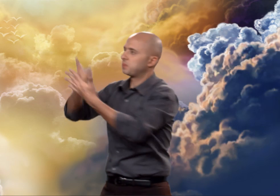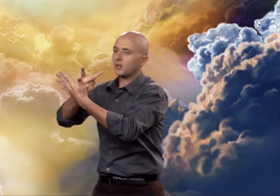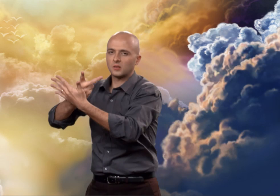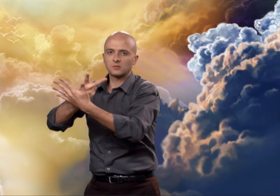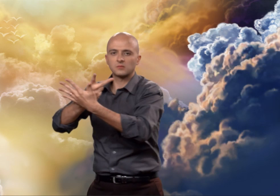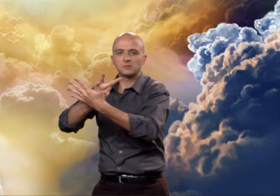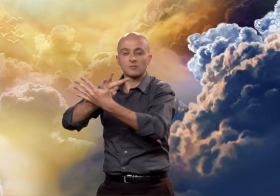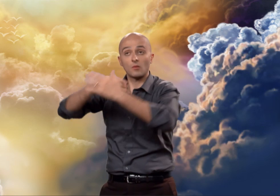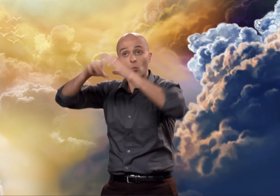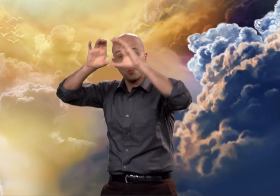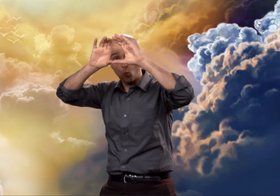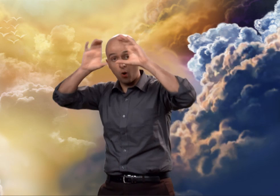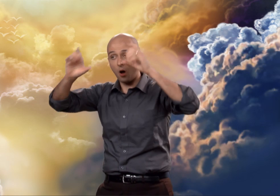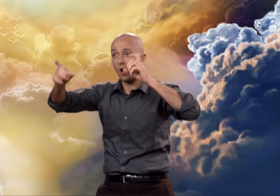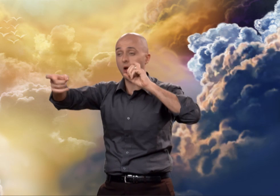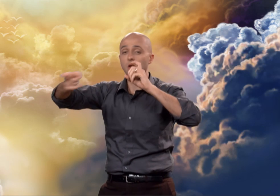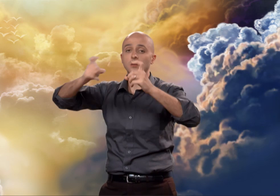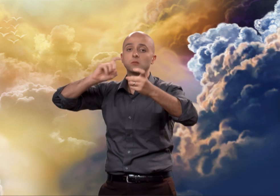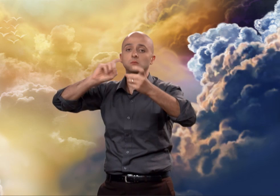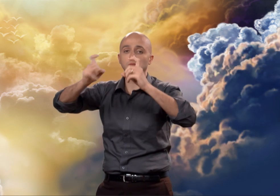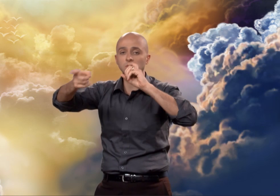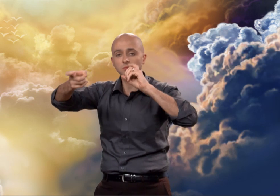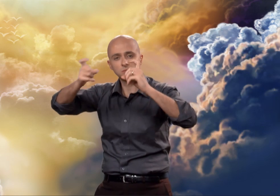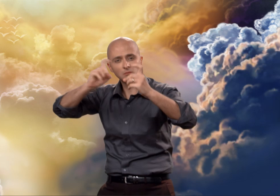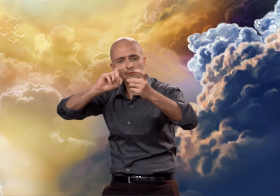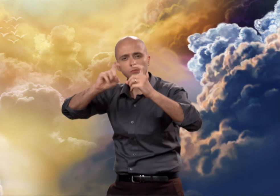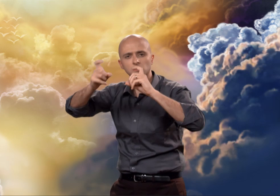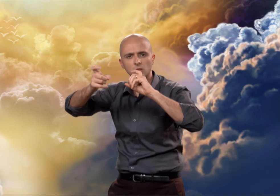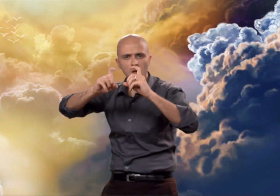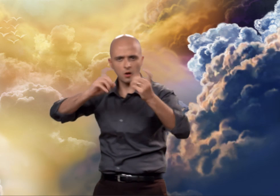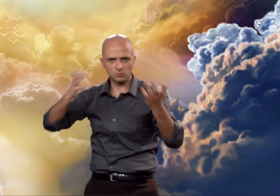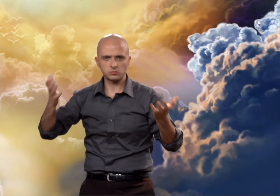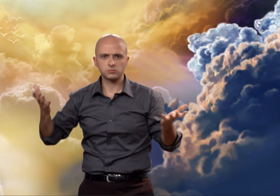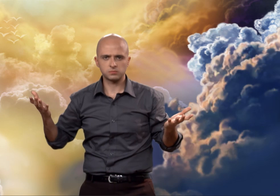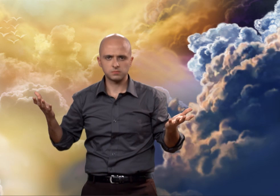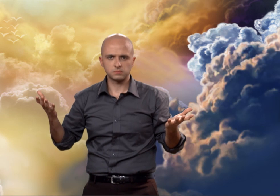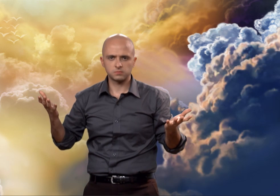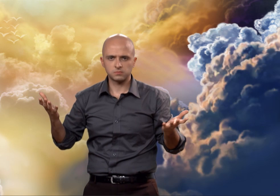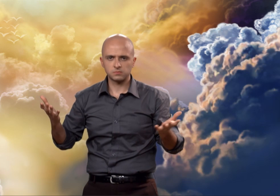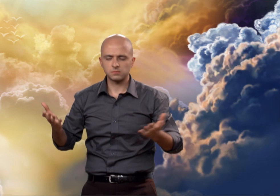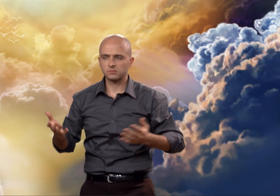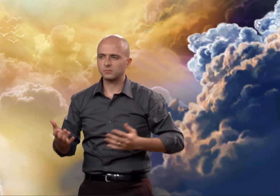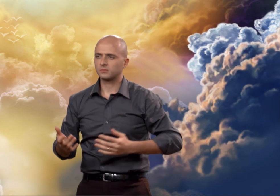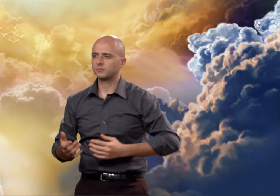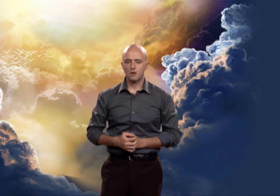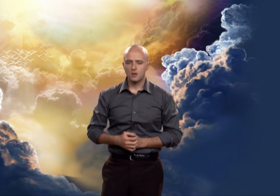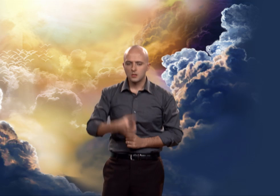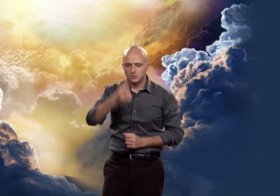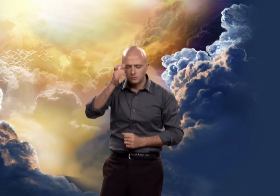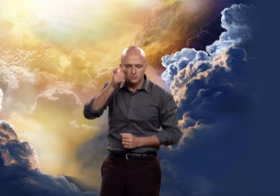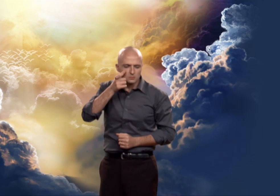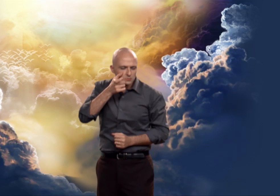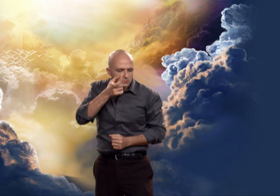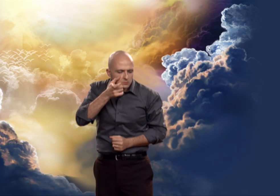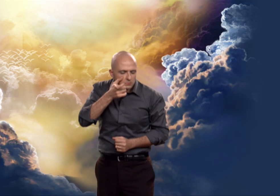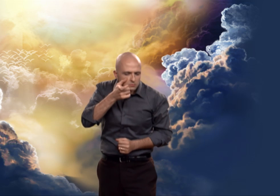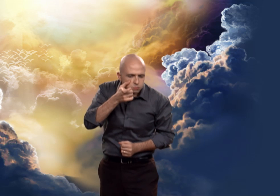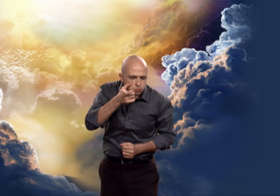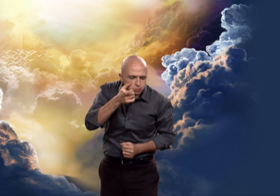engano e astúcia para que a mensagem não atinja aqueles que ele está enganando nesse exato ponto. Aquele que mais